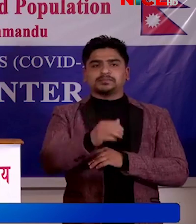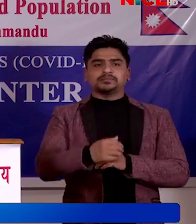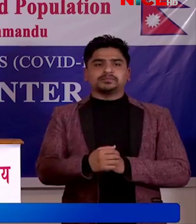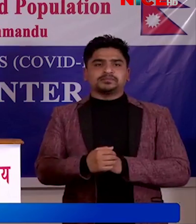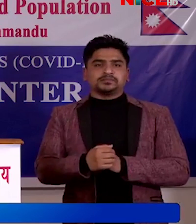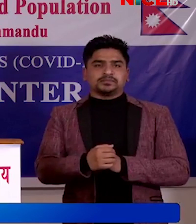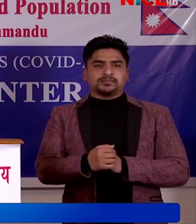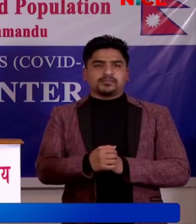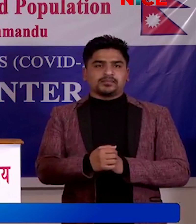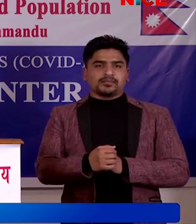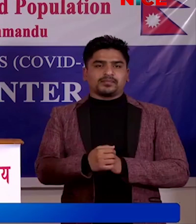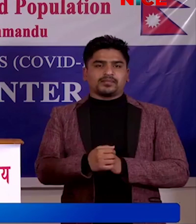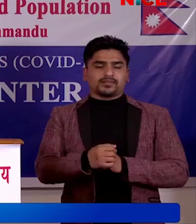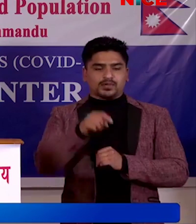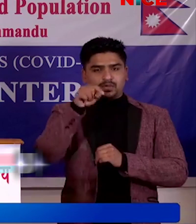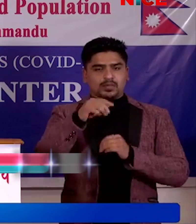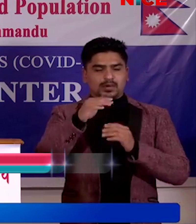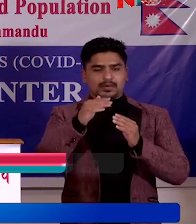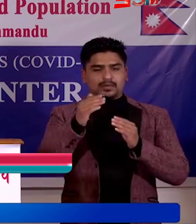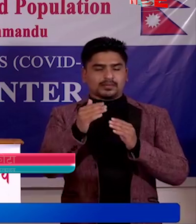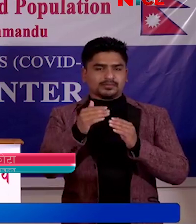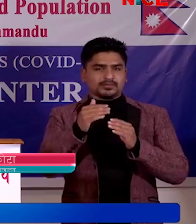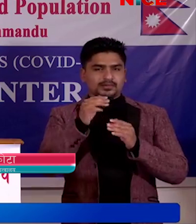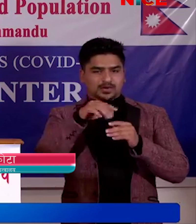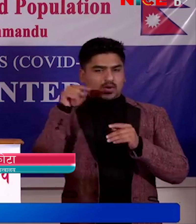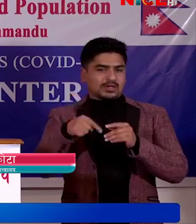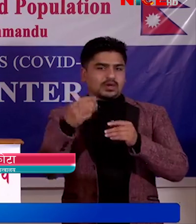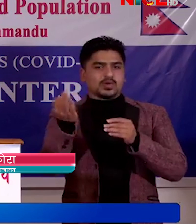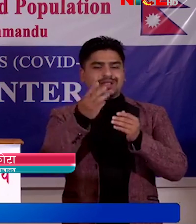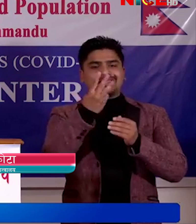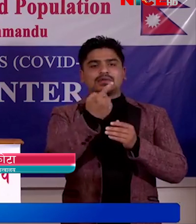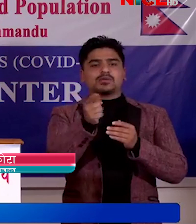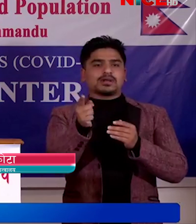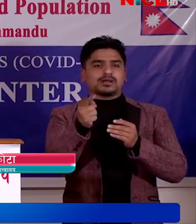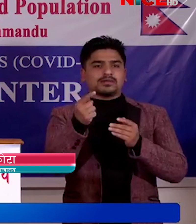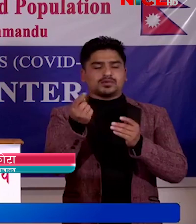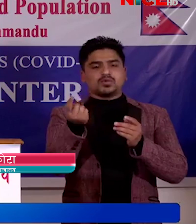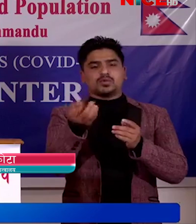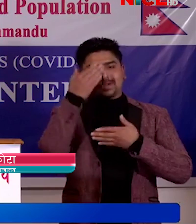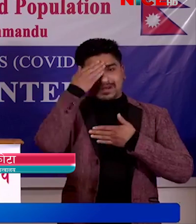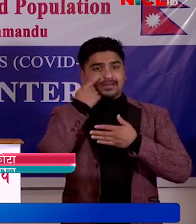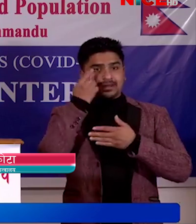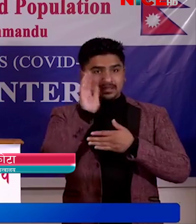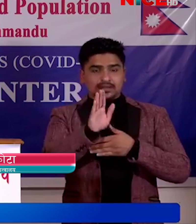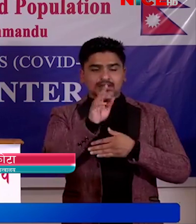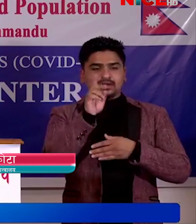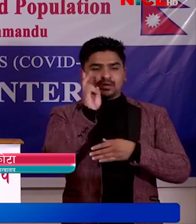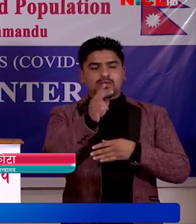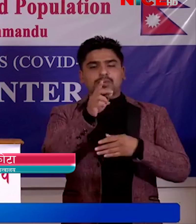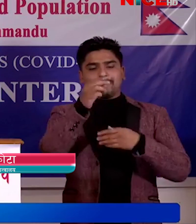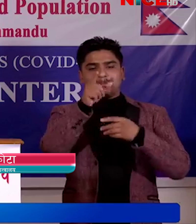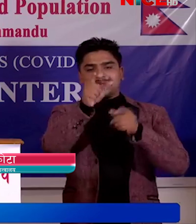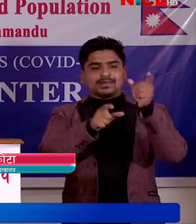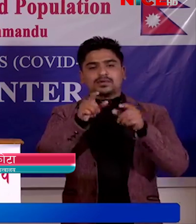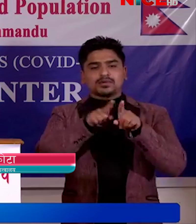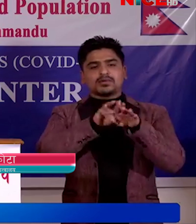बताउनुभयो। र यो पछिल्लो पटक 3 जुन केसहरू देखियो, यो केसको कन्ट्याक्ट ट्रेसिङको लागि हाम्रो टोली चाहिँ